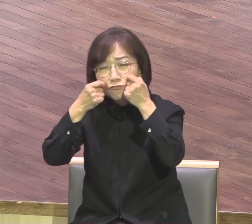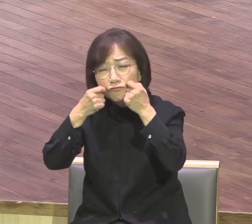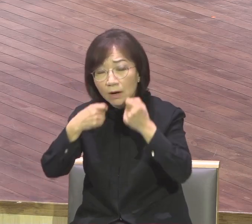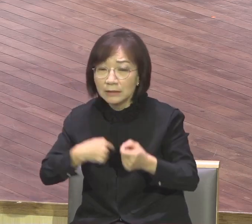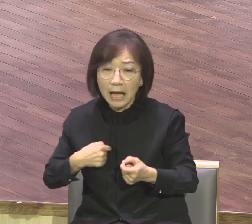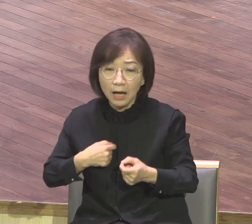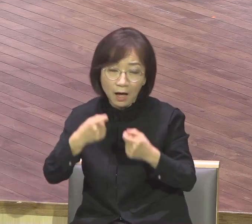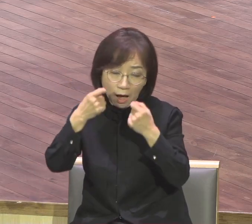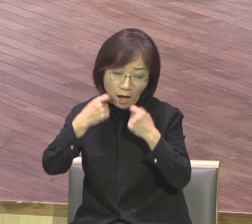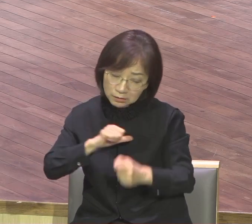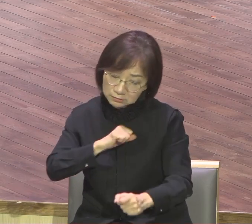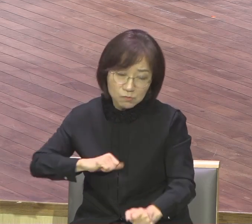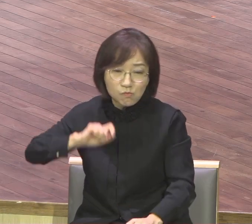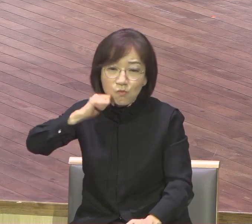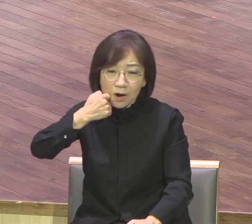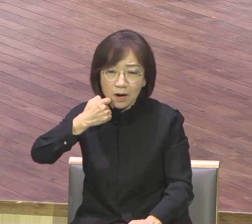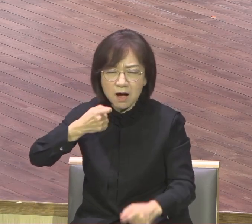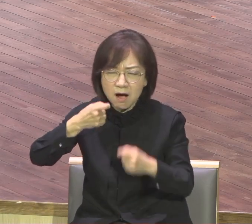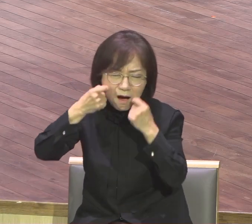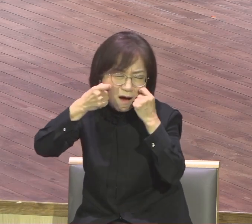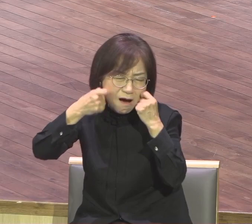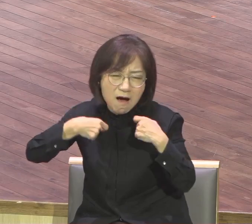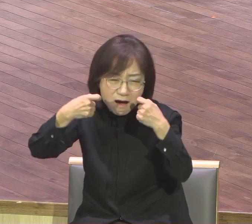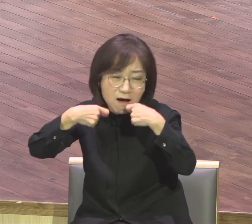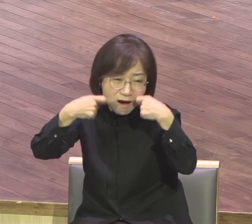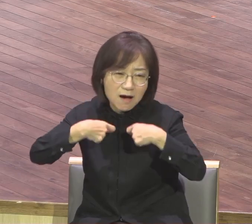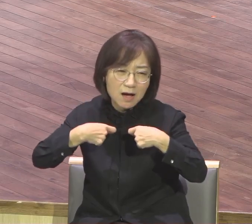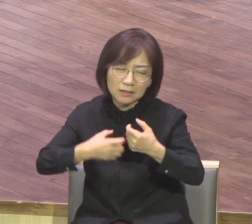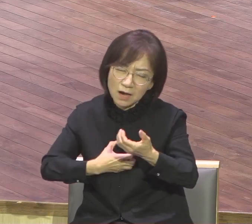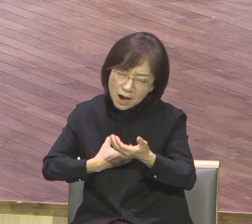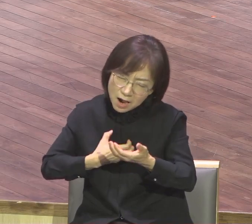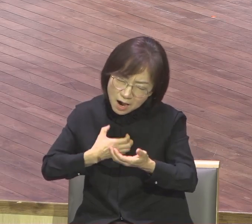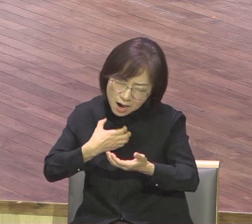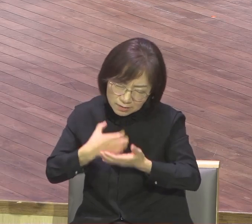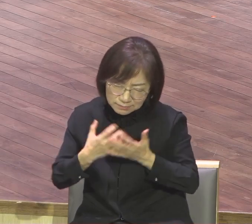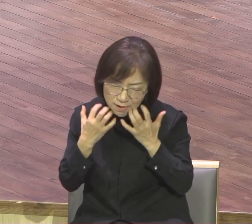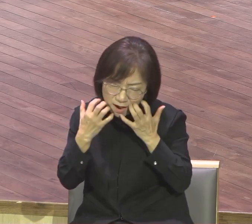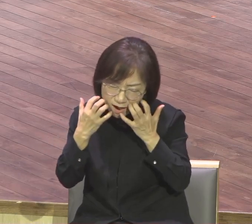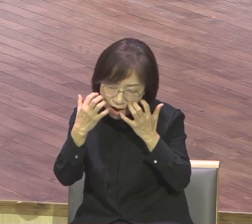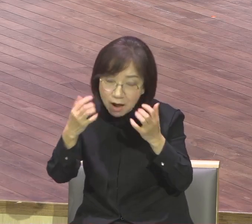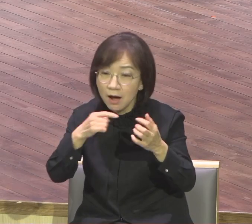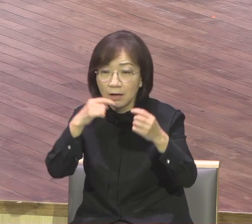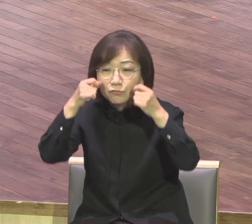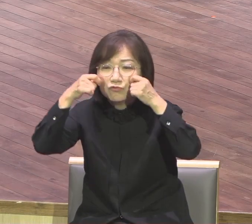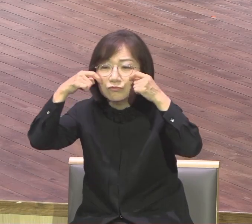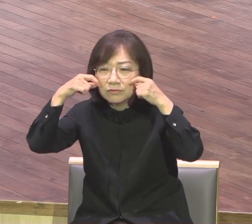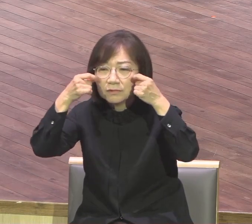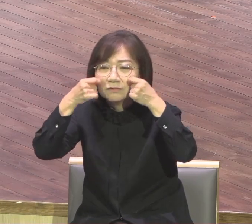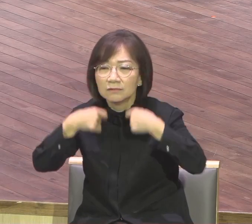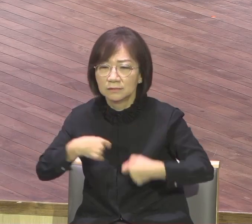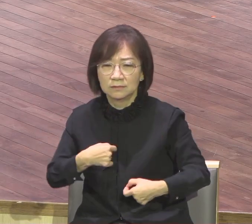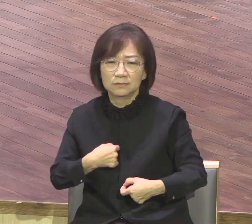없었어요. No podía aguantar ayer en Biota. De la actuación del Espíritu Santo no puede aguantar. Ahora, ¿cómo que